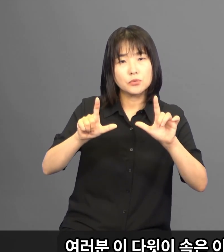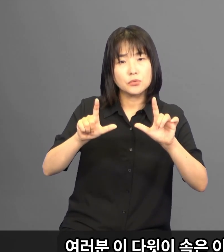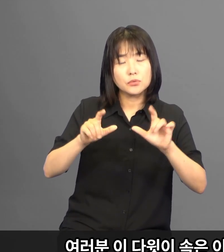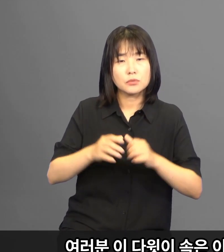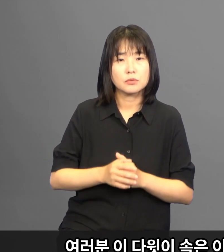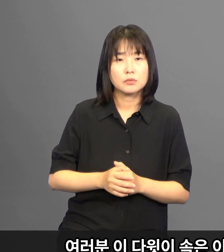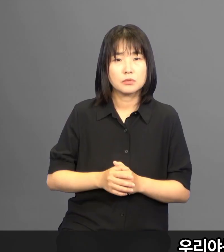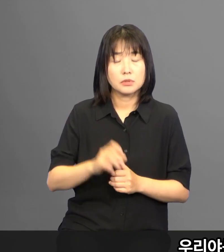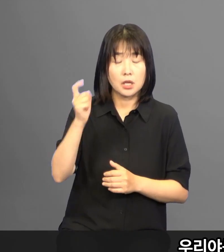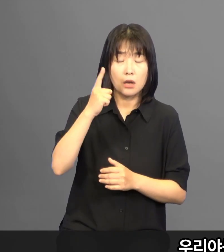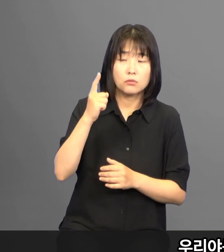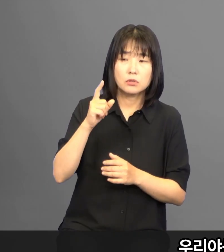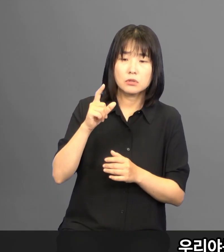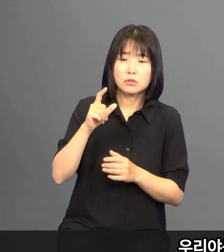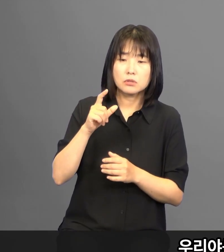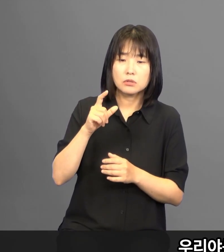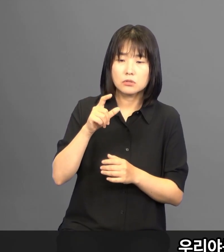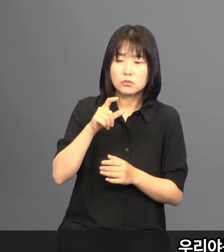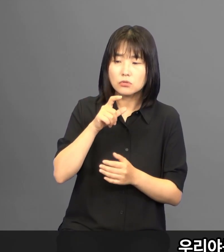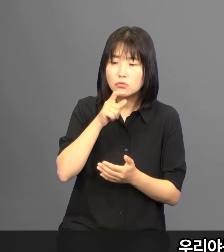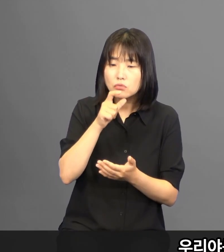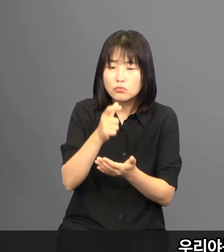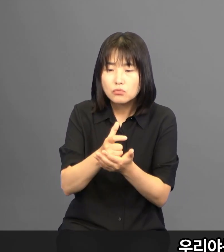속였습니까? 우리아를 속였잖아요.